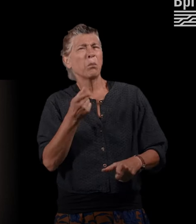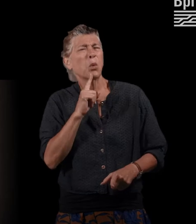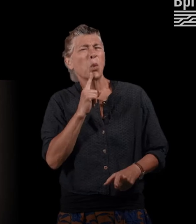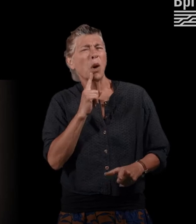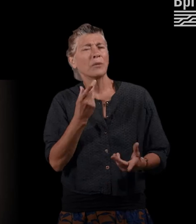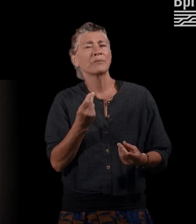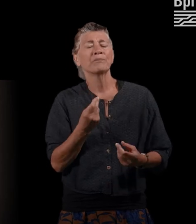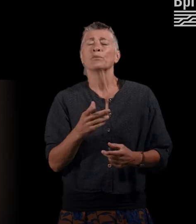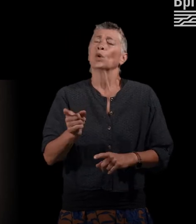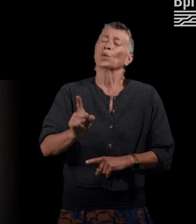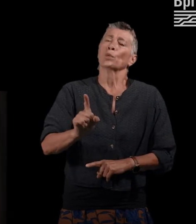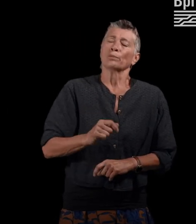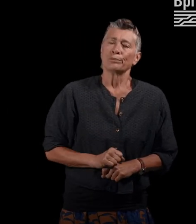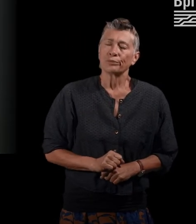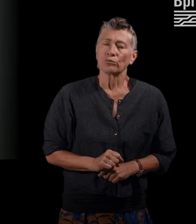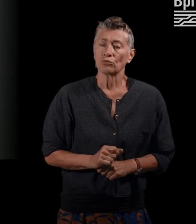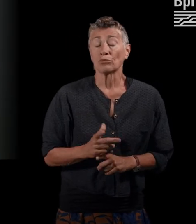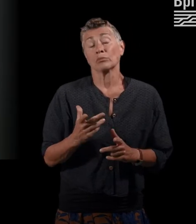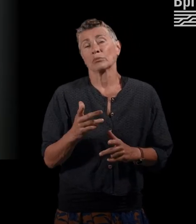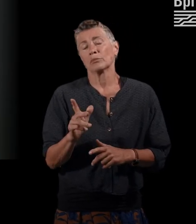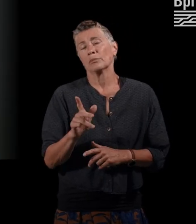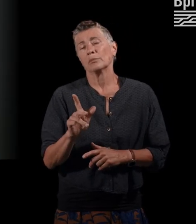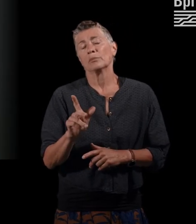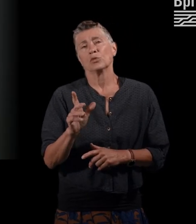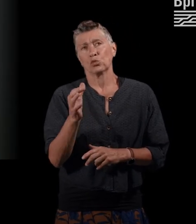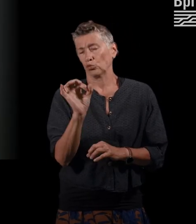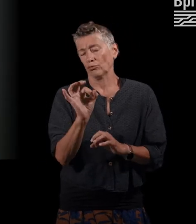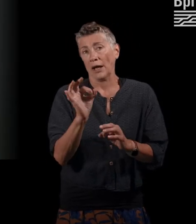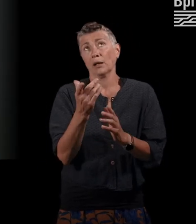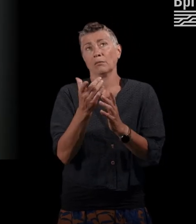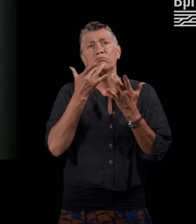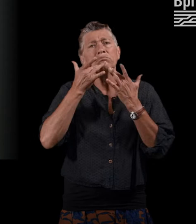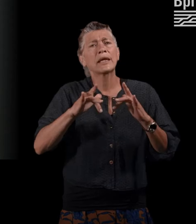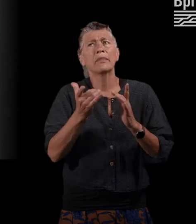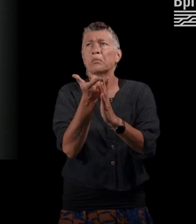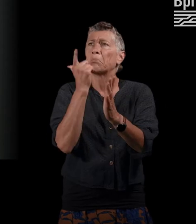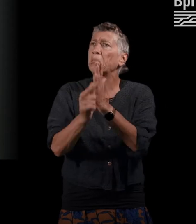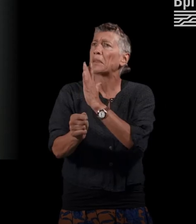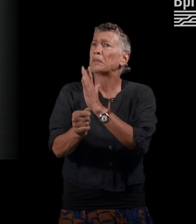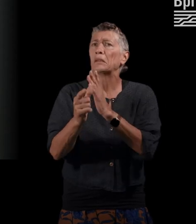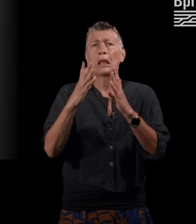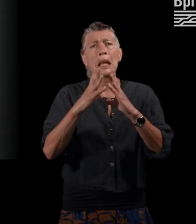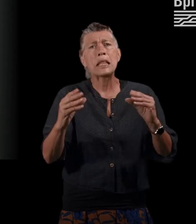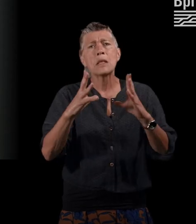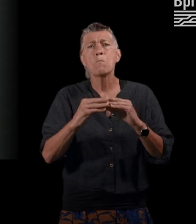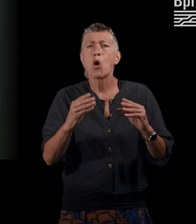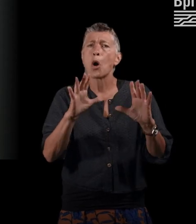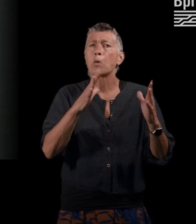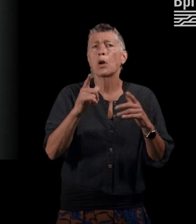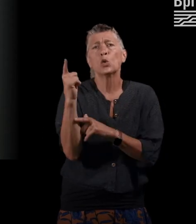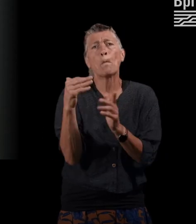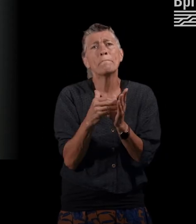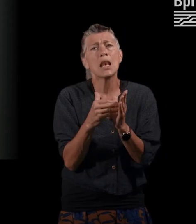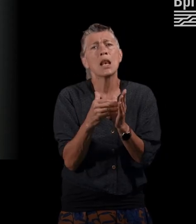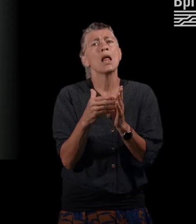différemment? Alors non, en fait, je suis revenue, donc évidemment, effectivement, je suis partie du Liban à la fin des